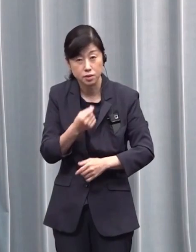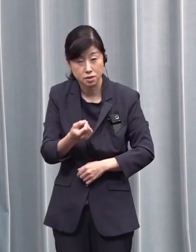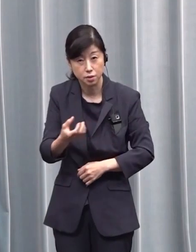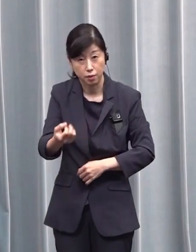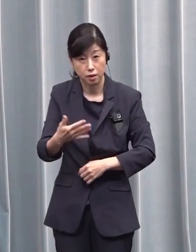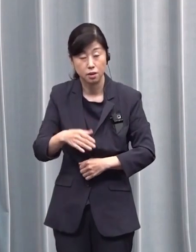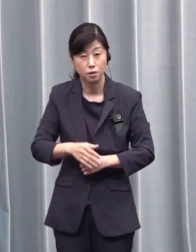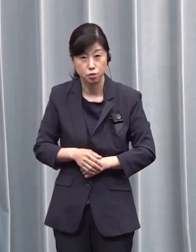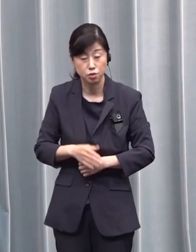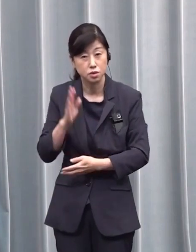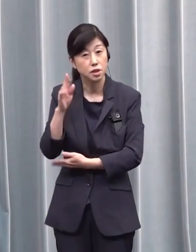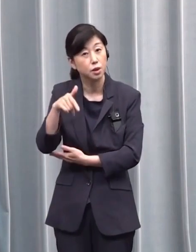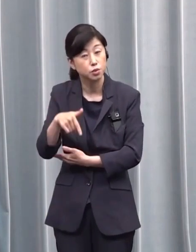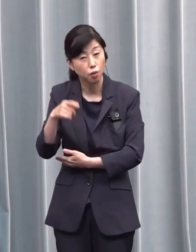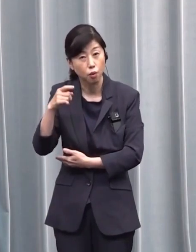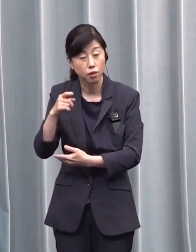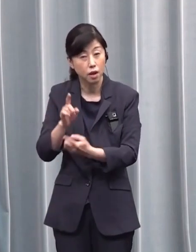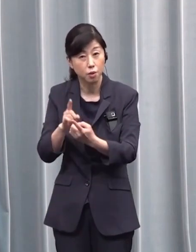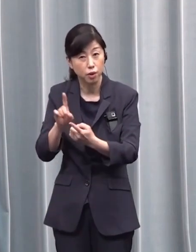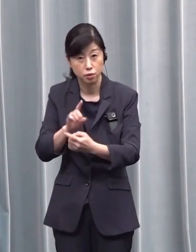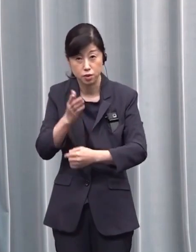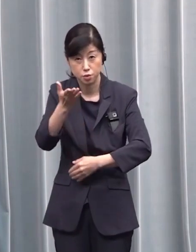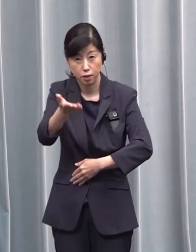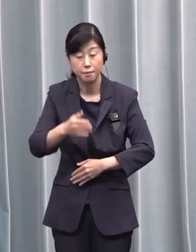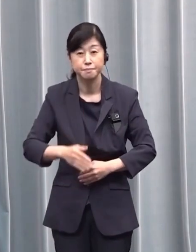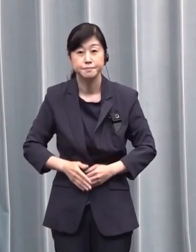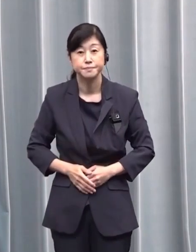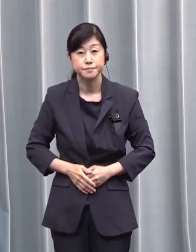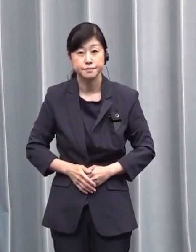うに政府として対応していくつもりかお聞かせください。